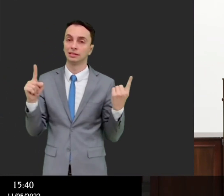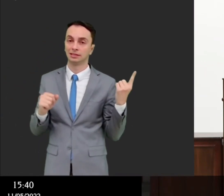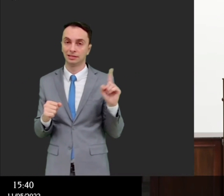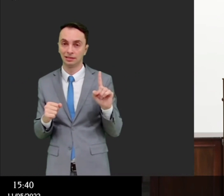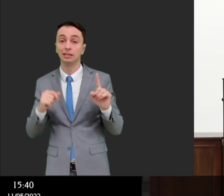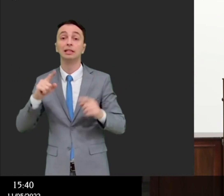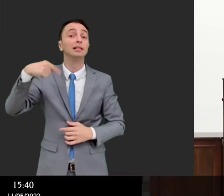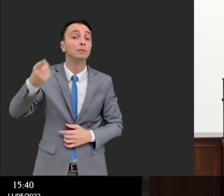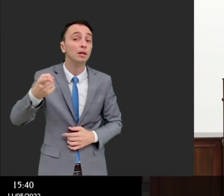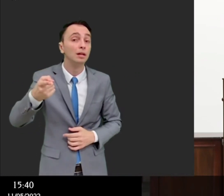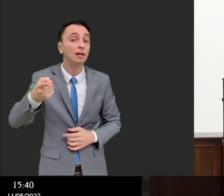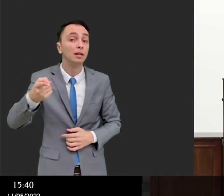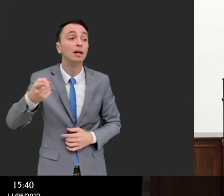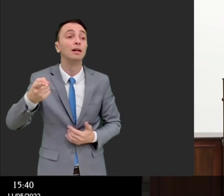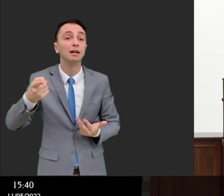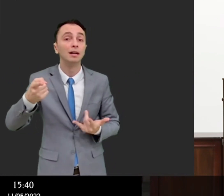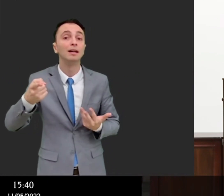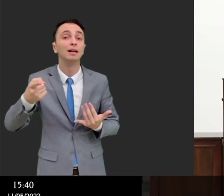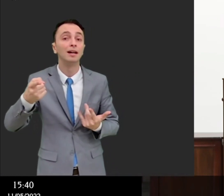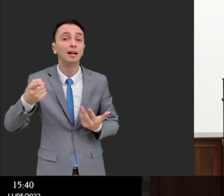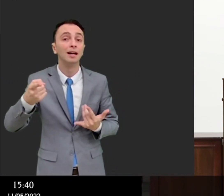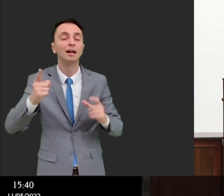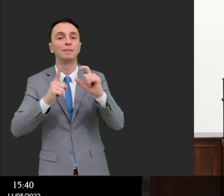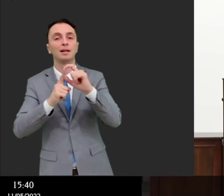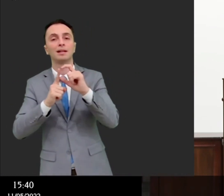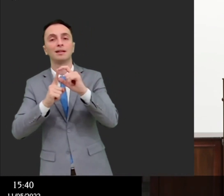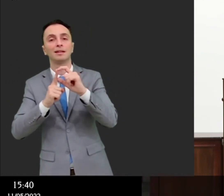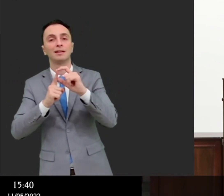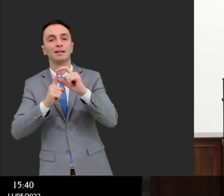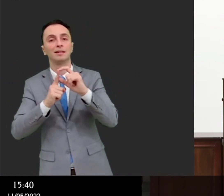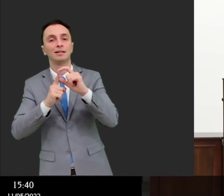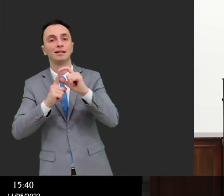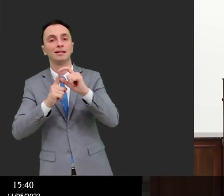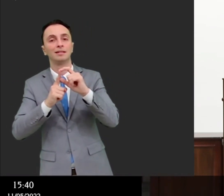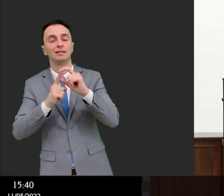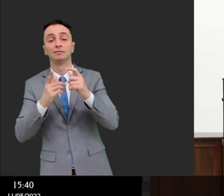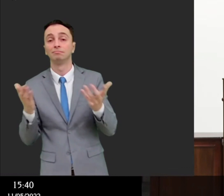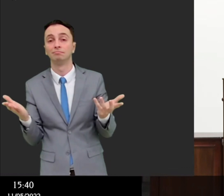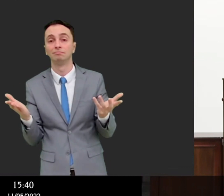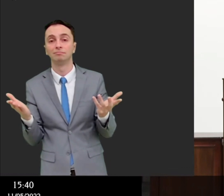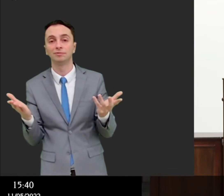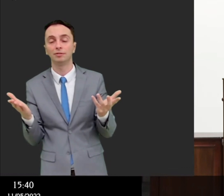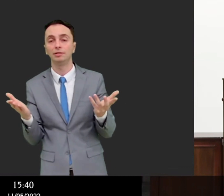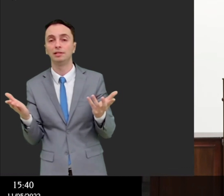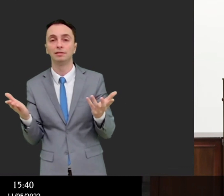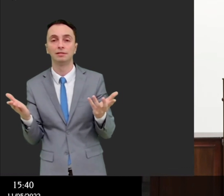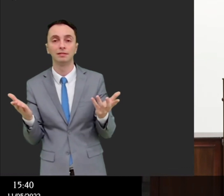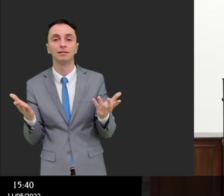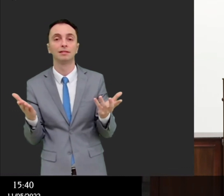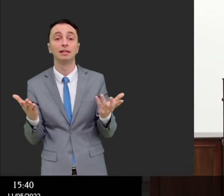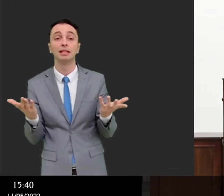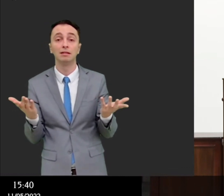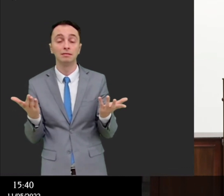testemunhança. Depois da testemunhança é a palavra. Então, quando nós vamos orar, você